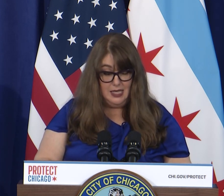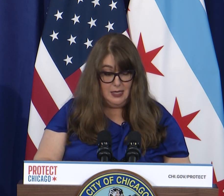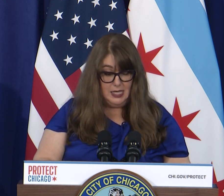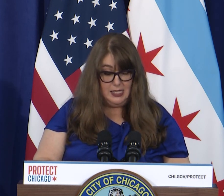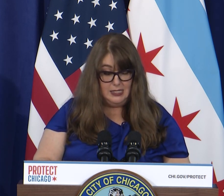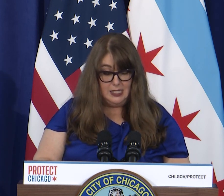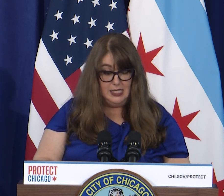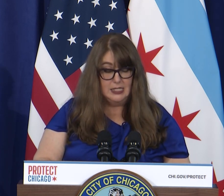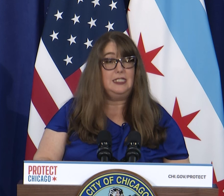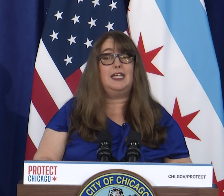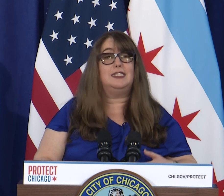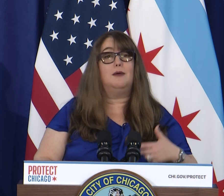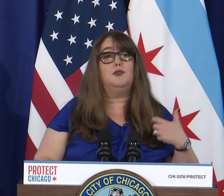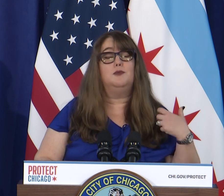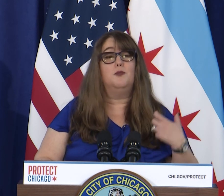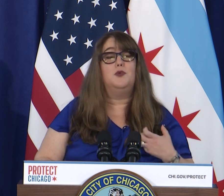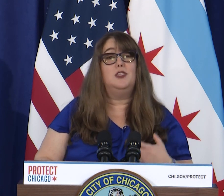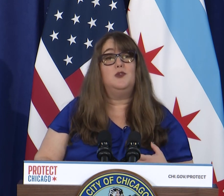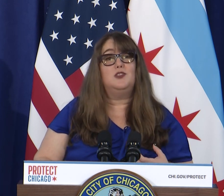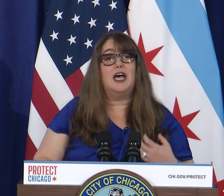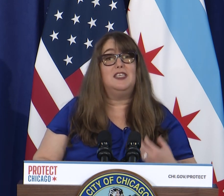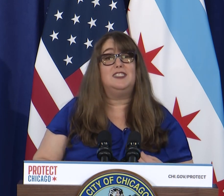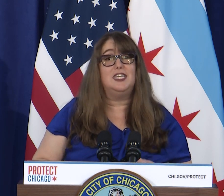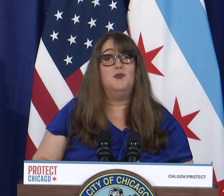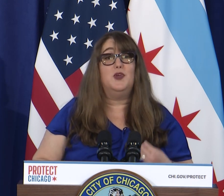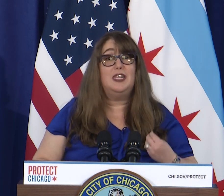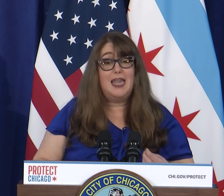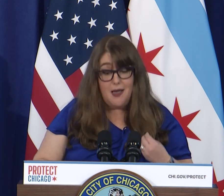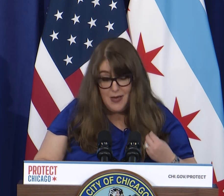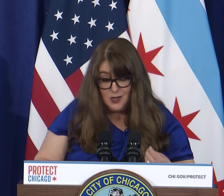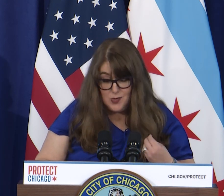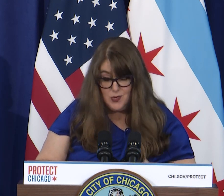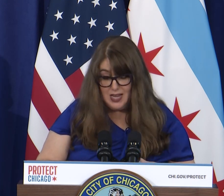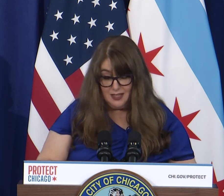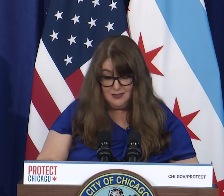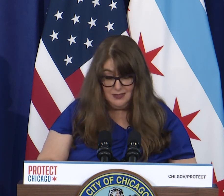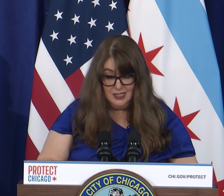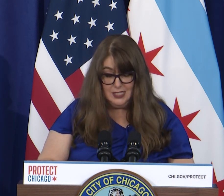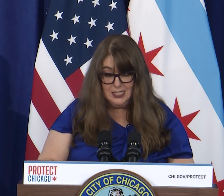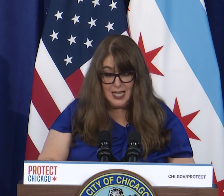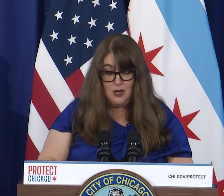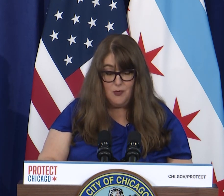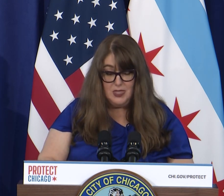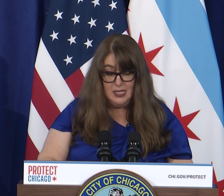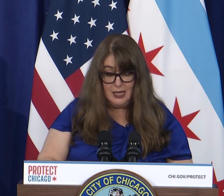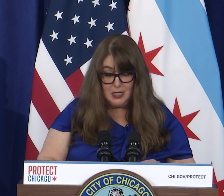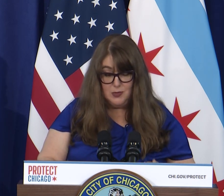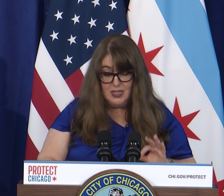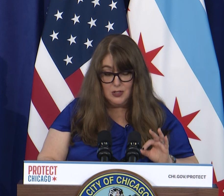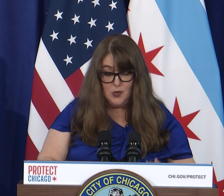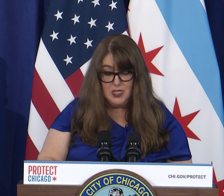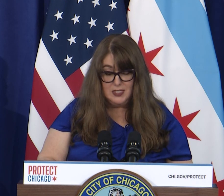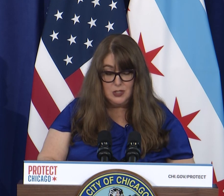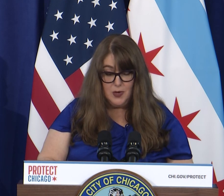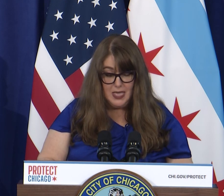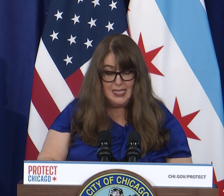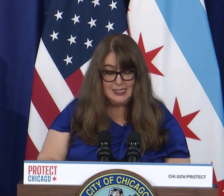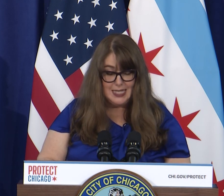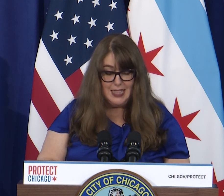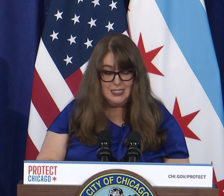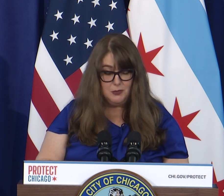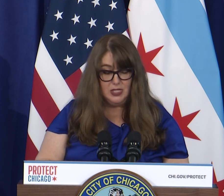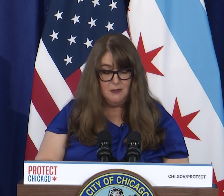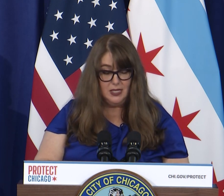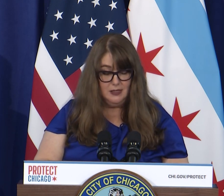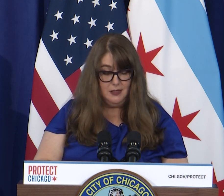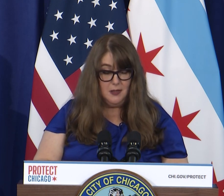que ya estamos moviéndonos a distribuir la vacuna. Ya la vacuna del COVID-19